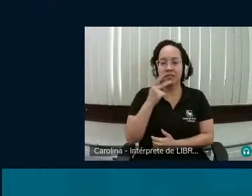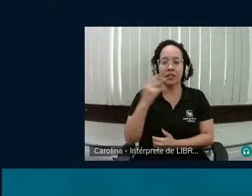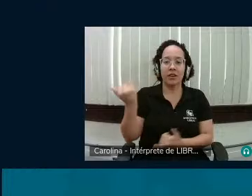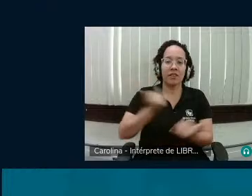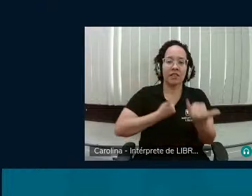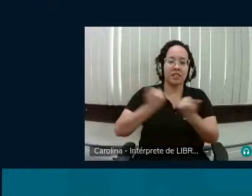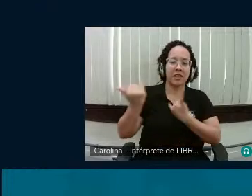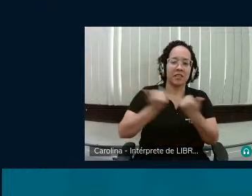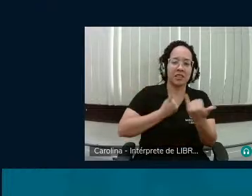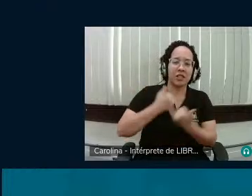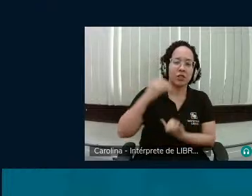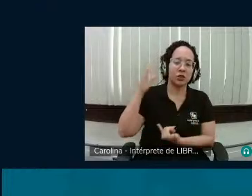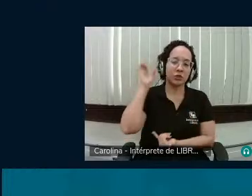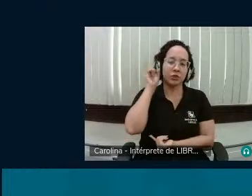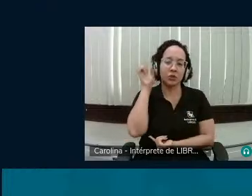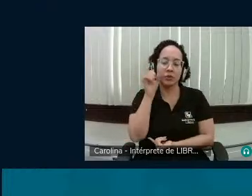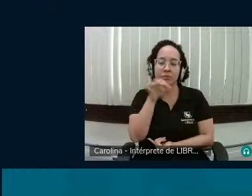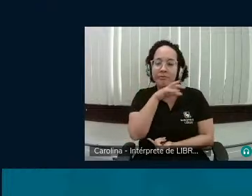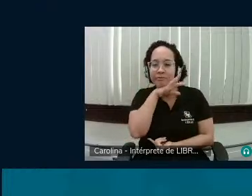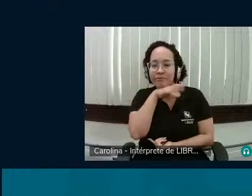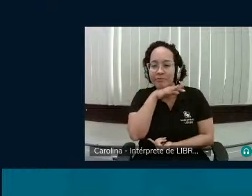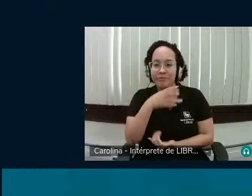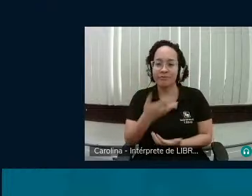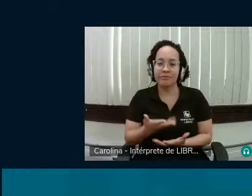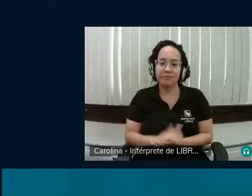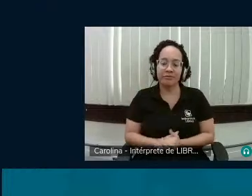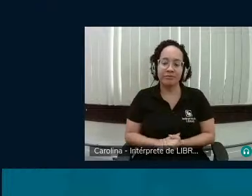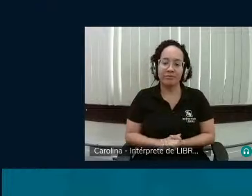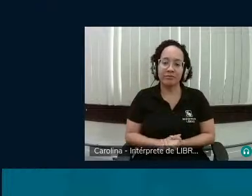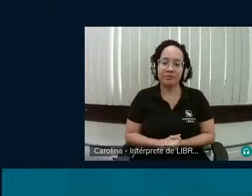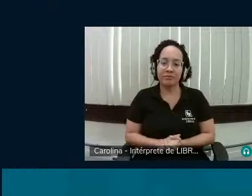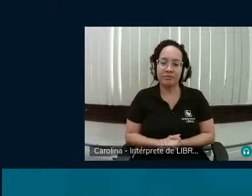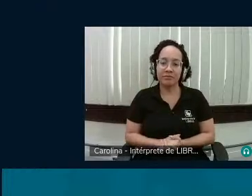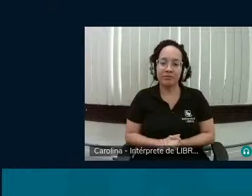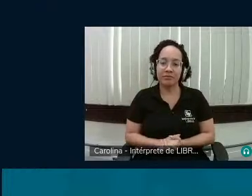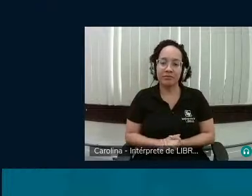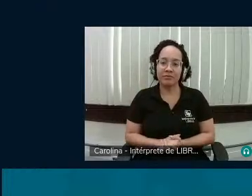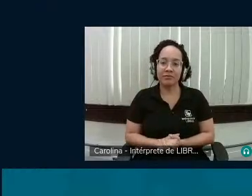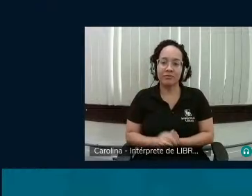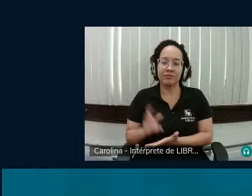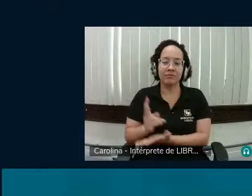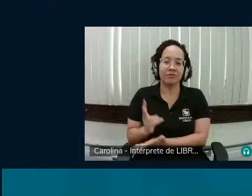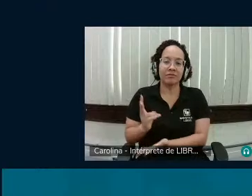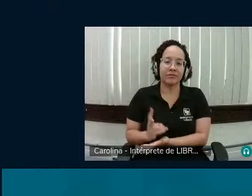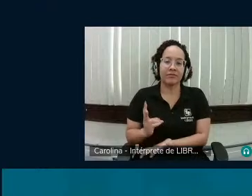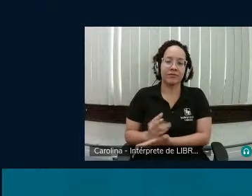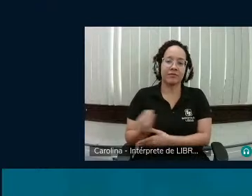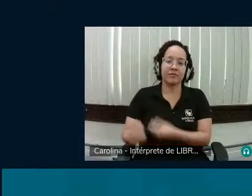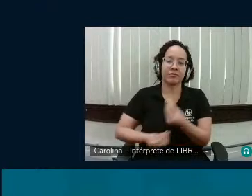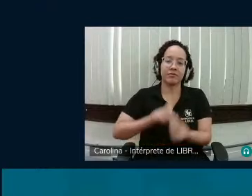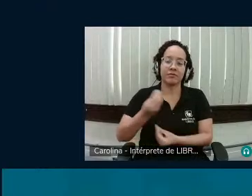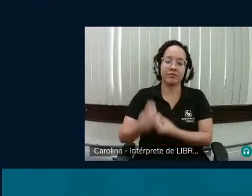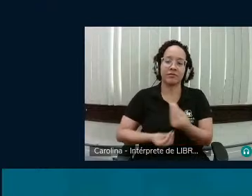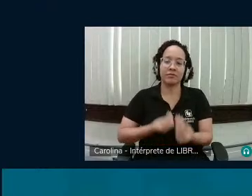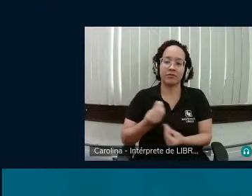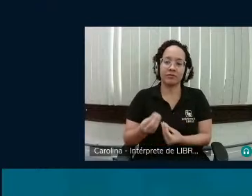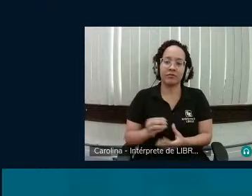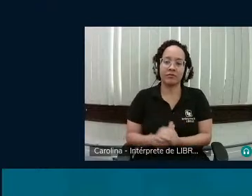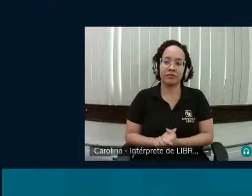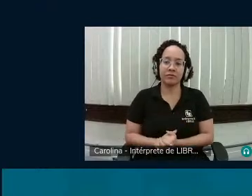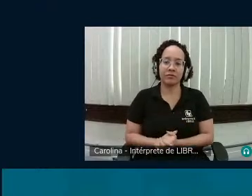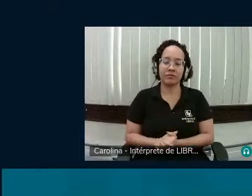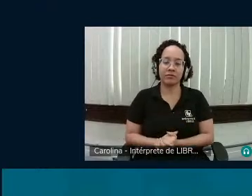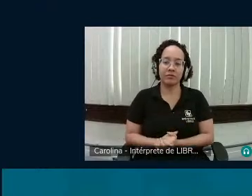falhando muito, e aí não adianta eu continuar, eu vou, não sei se